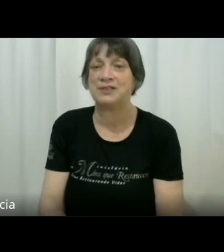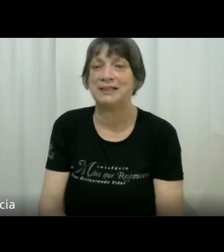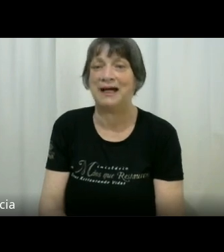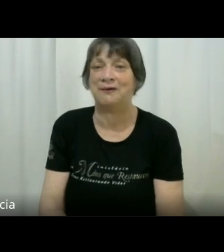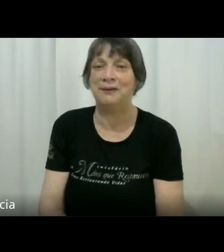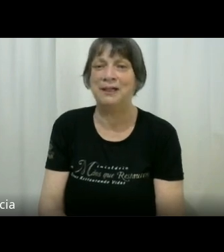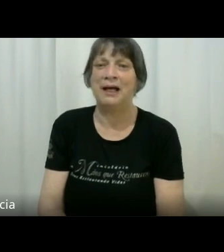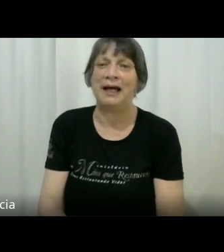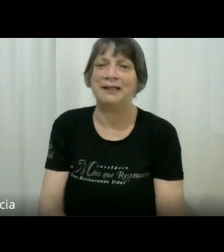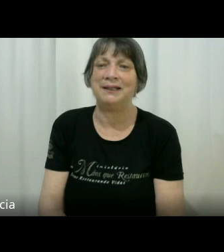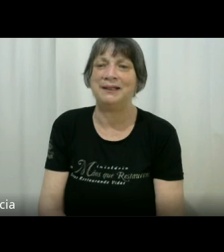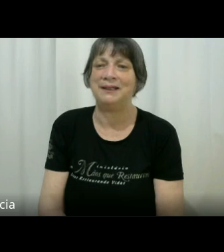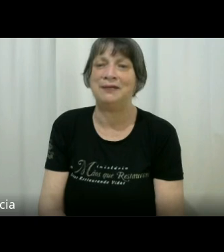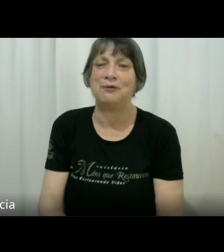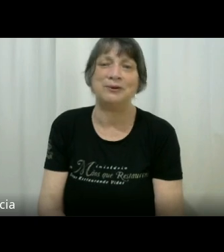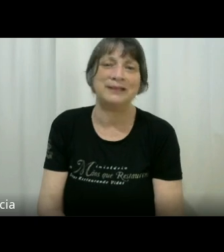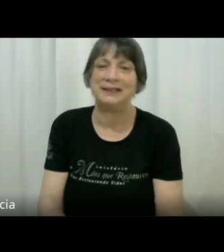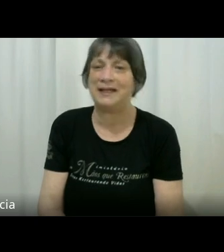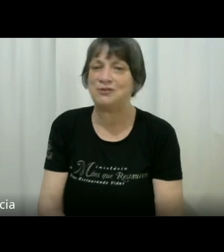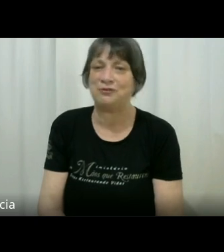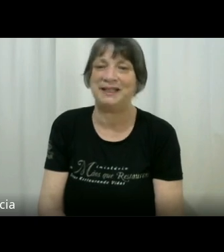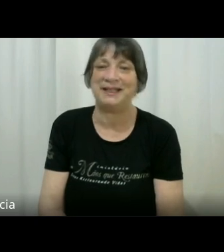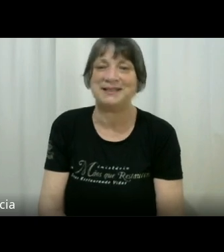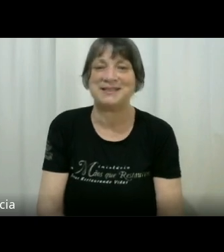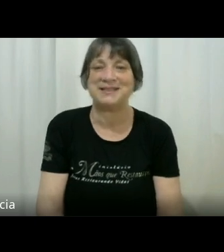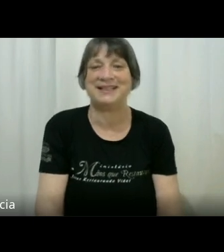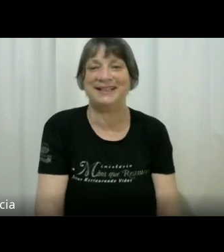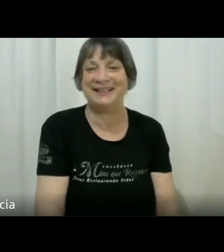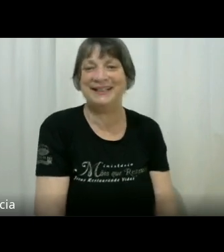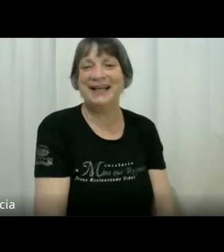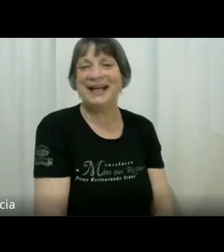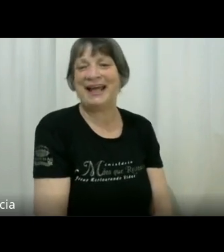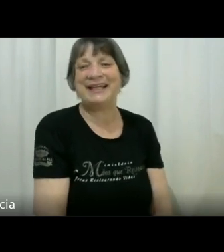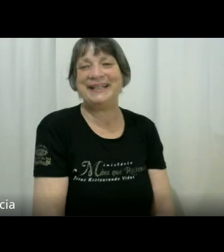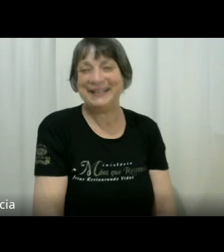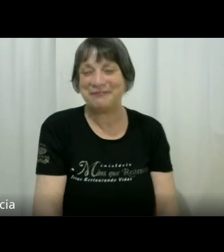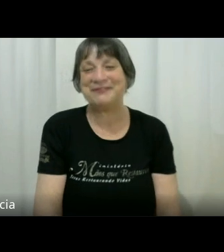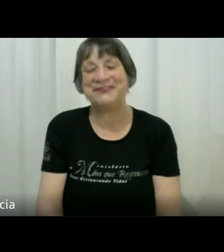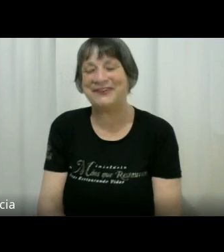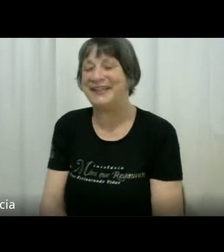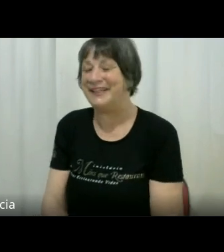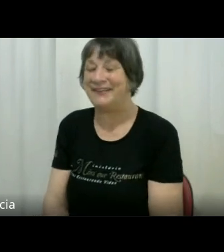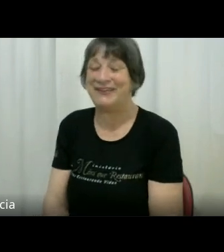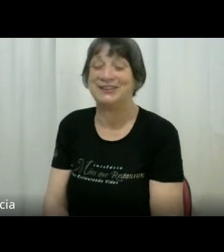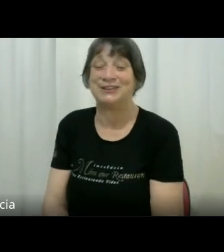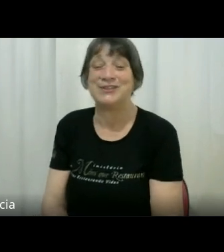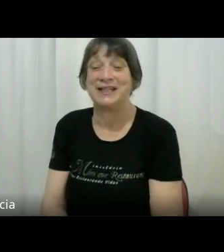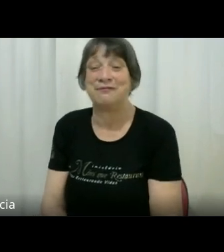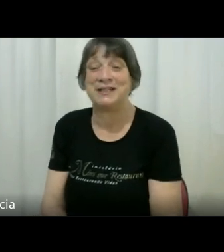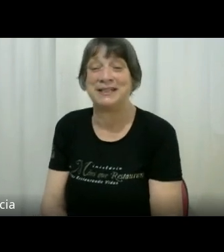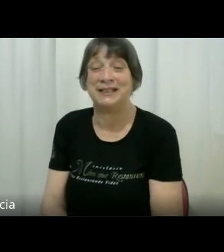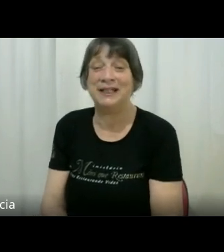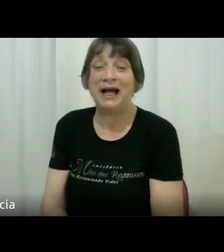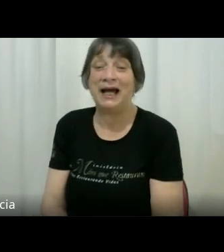fazer o sinal. Aí, encontra ideias diferentes, assim. É incrível o que a gente